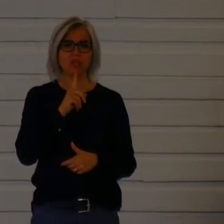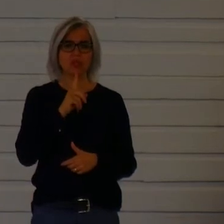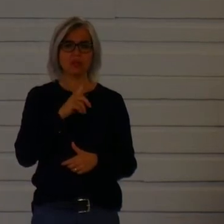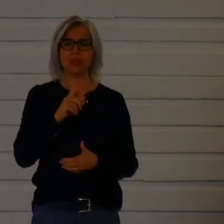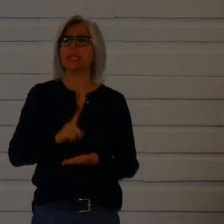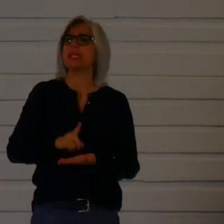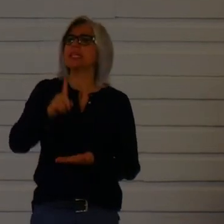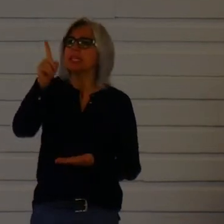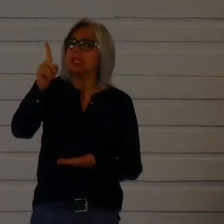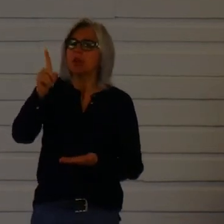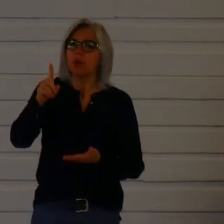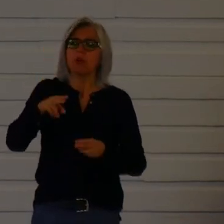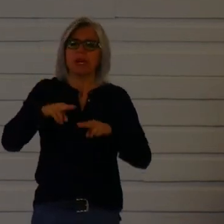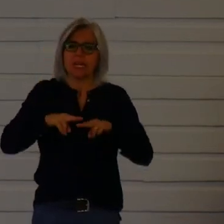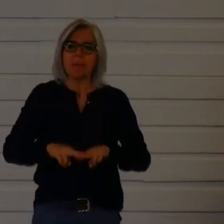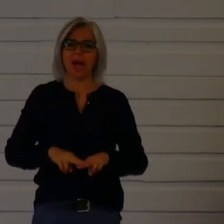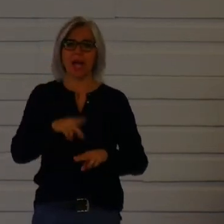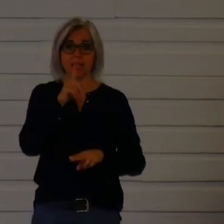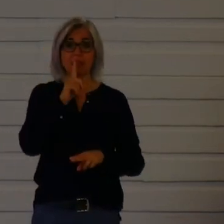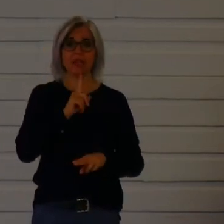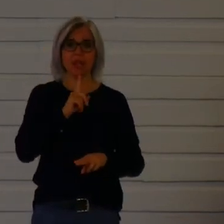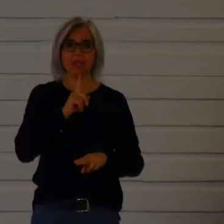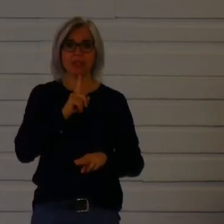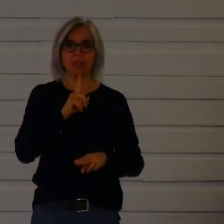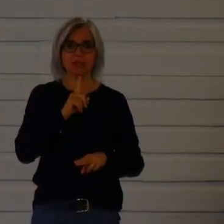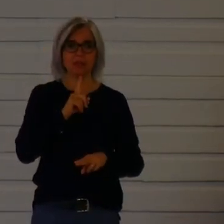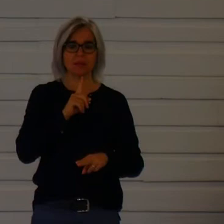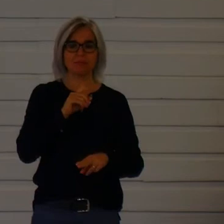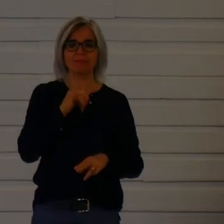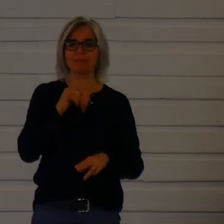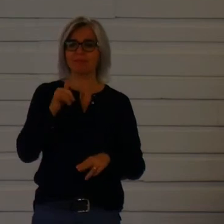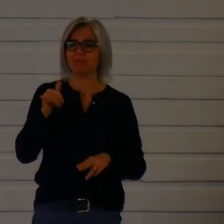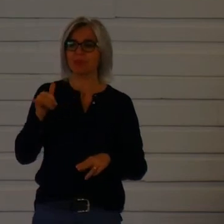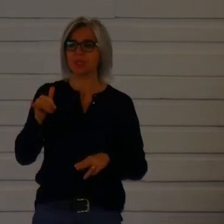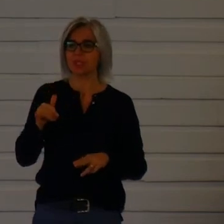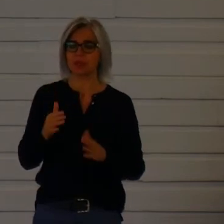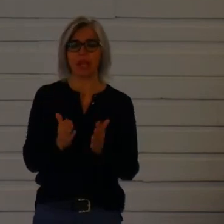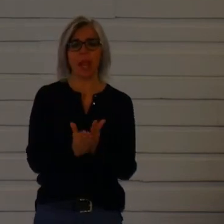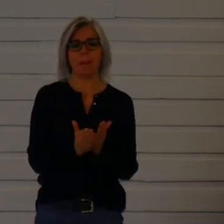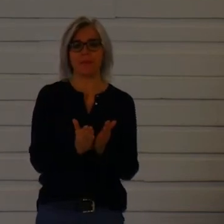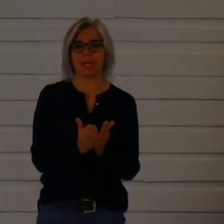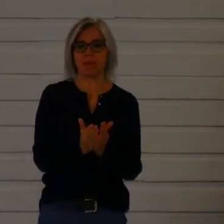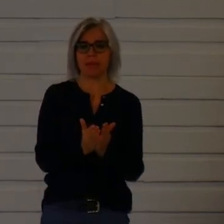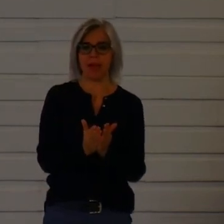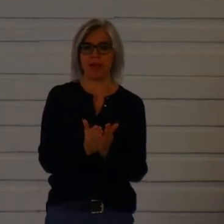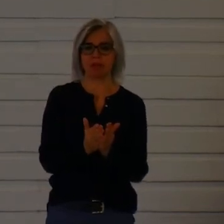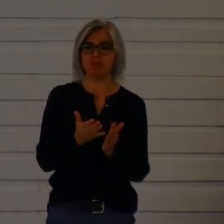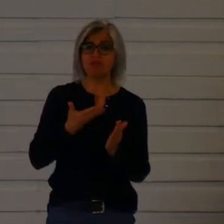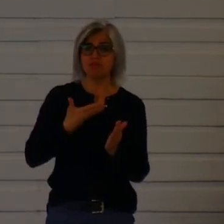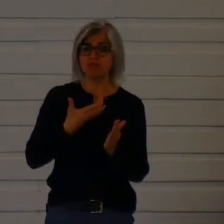in silenzio? Sì? Lo troviamo nella scrittura che Dio rimane in